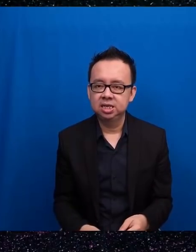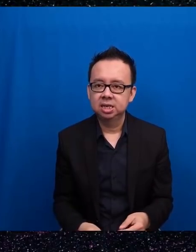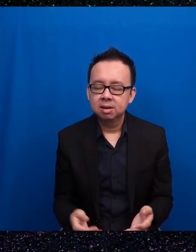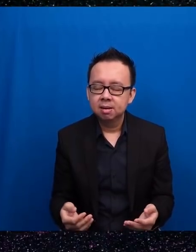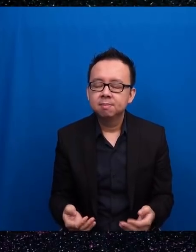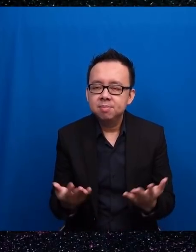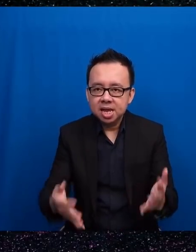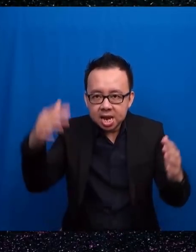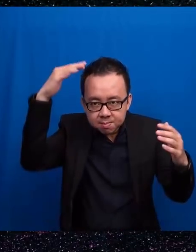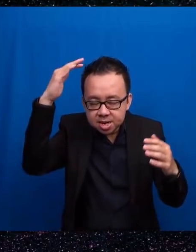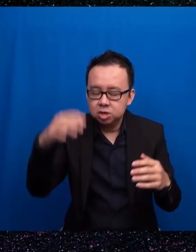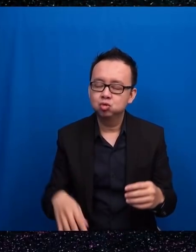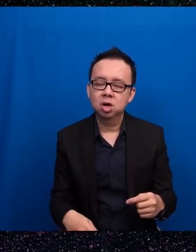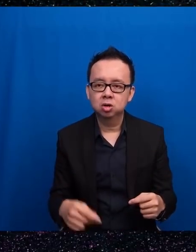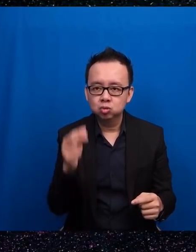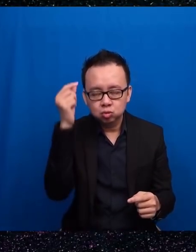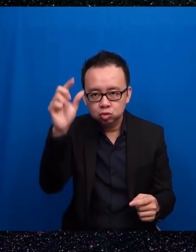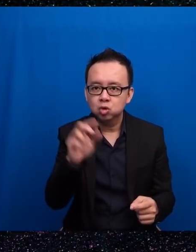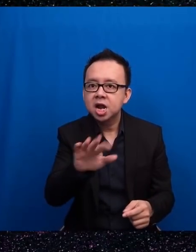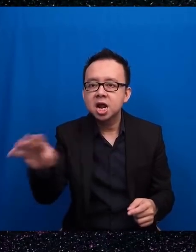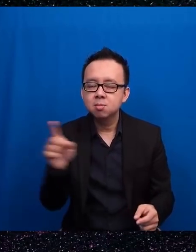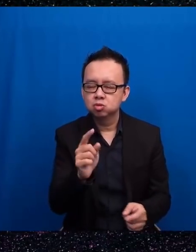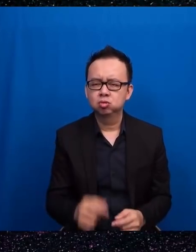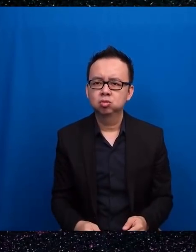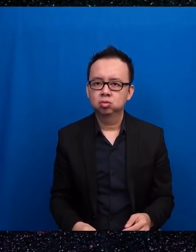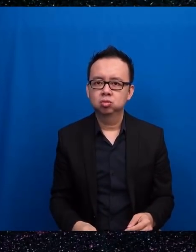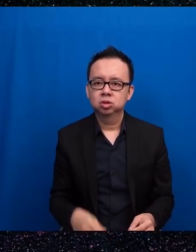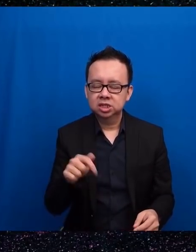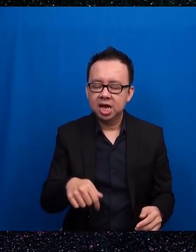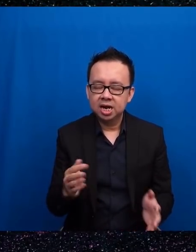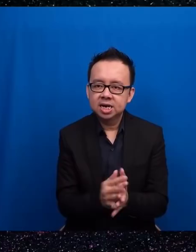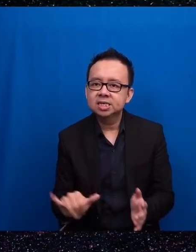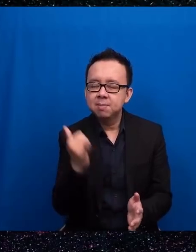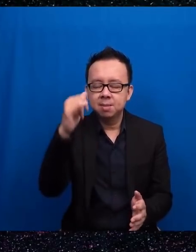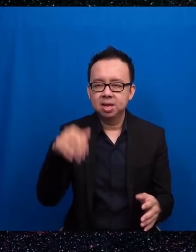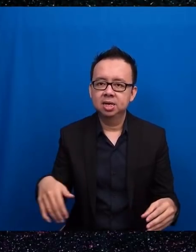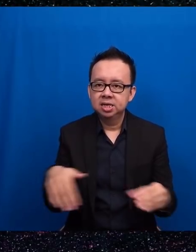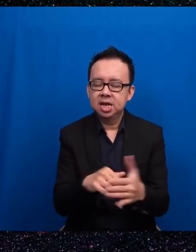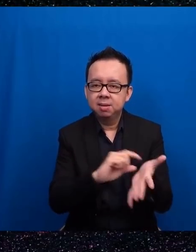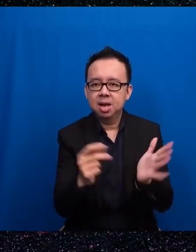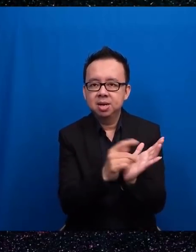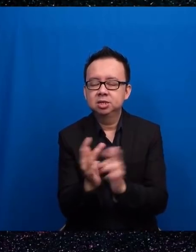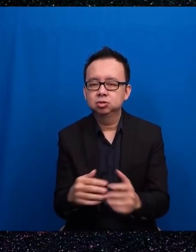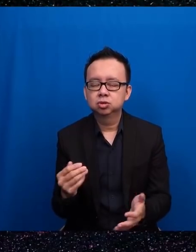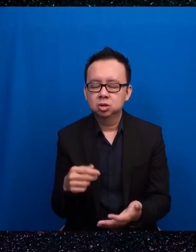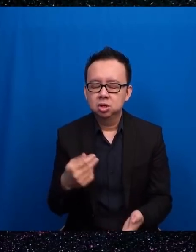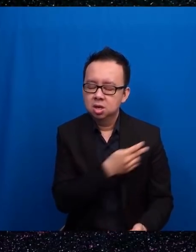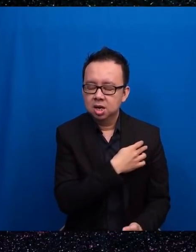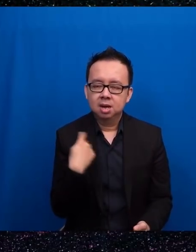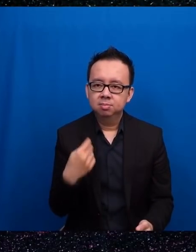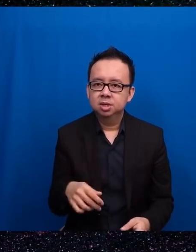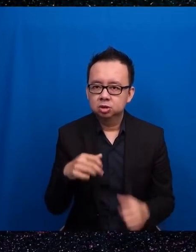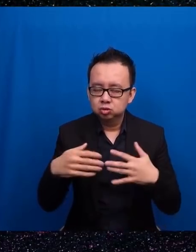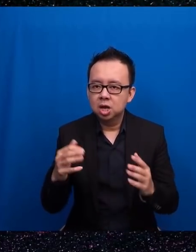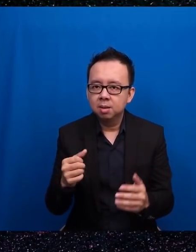anak-anak-Mu, sekarang dan selama-lamanya. Di dalam nama Tuhan Yesus, kami sudah berdoa ini semua.